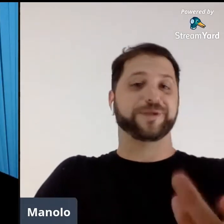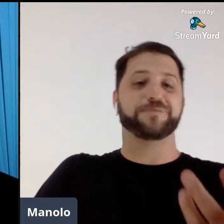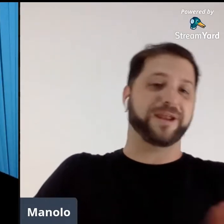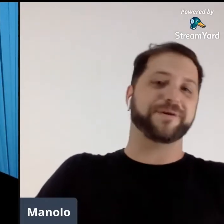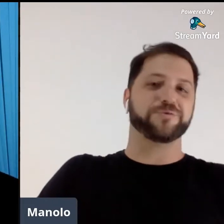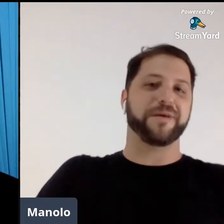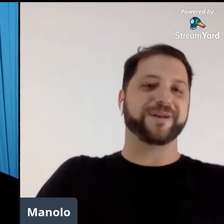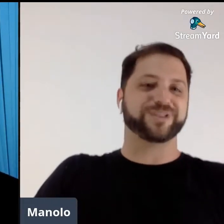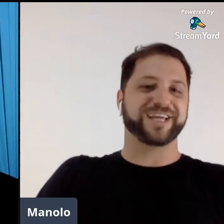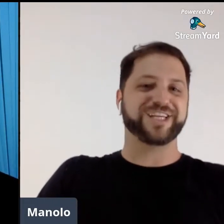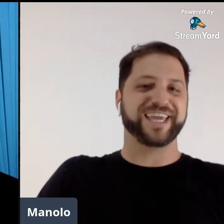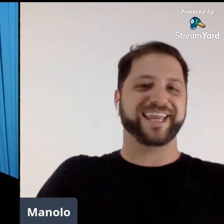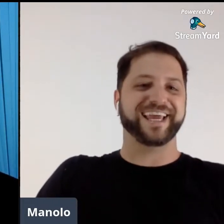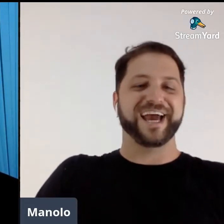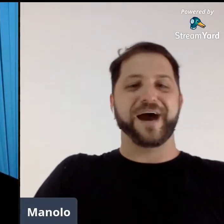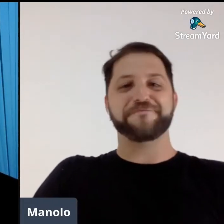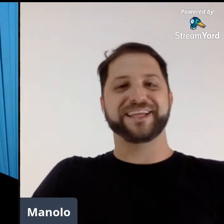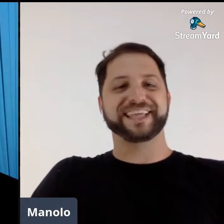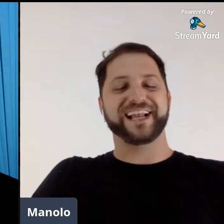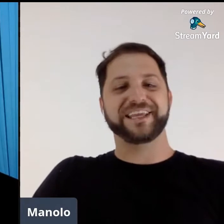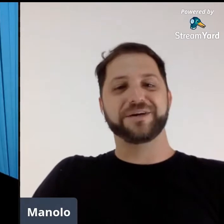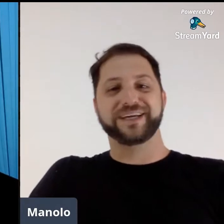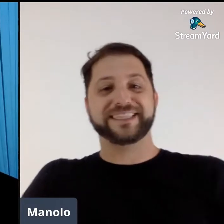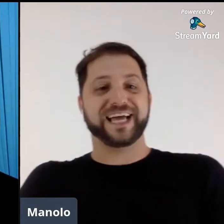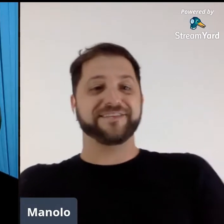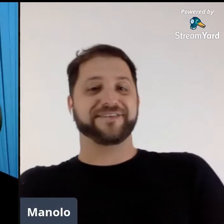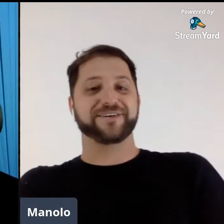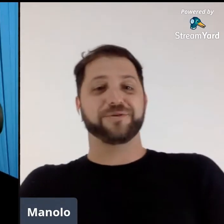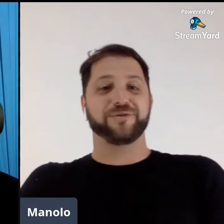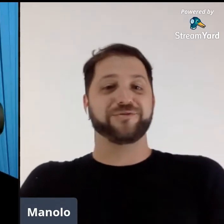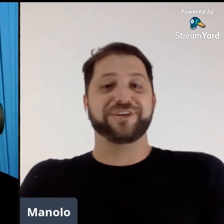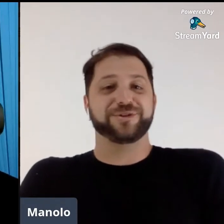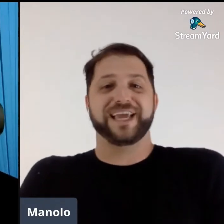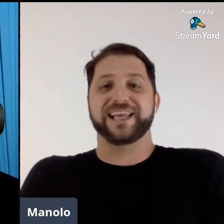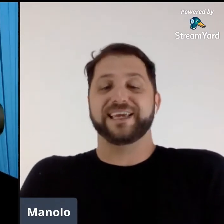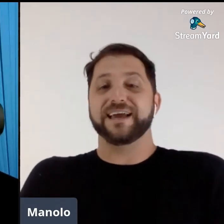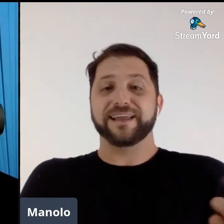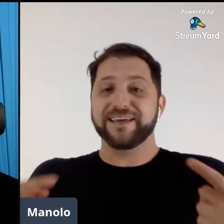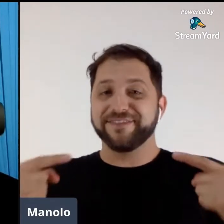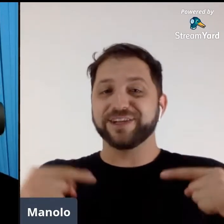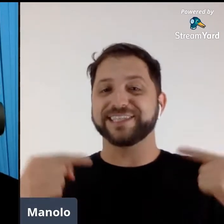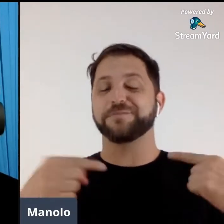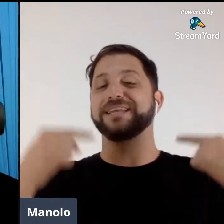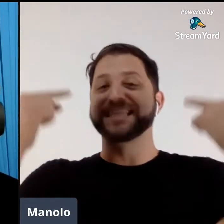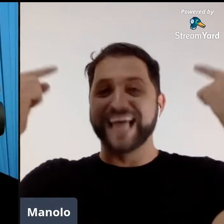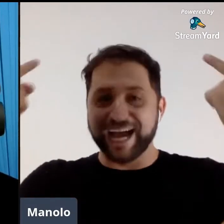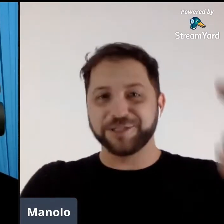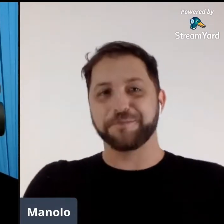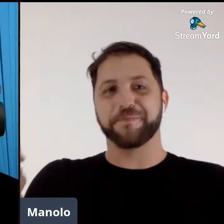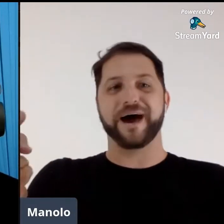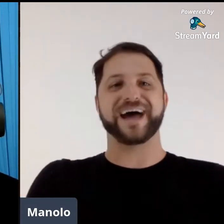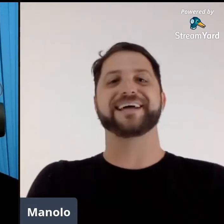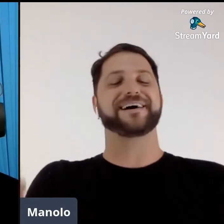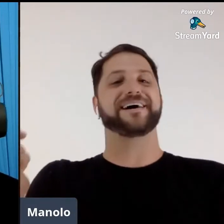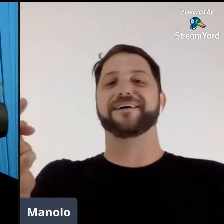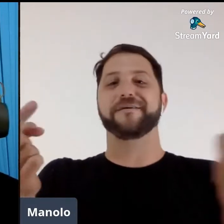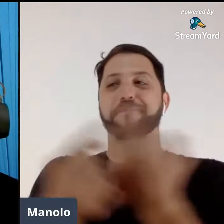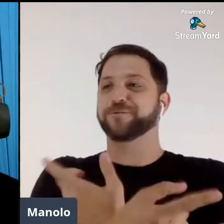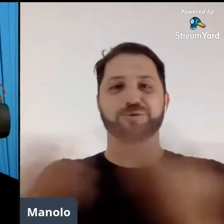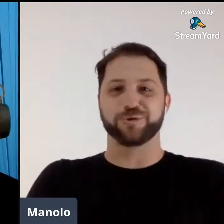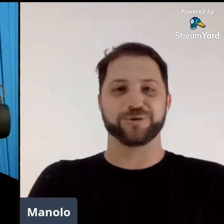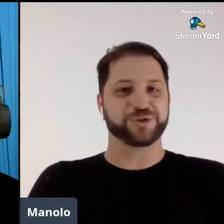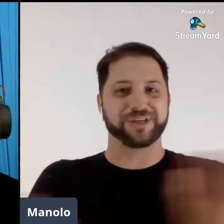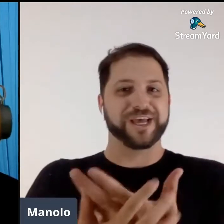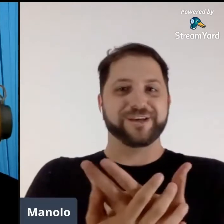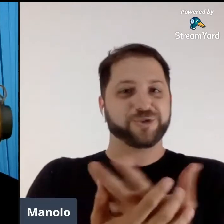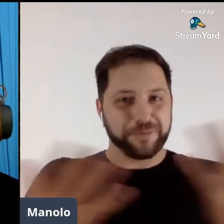infelizmente. Por isso, parabéns ao Marcos aí de querer aprender a língua e estar tá levando o vídeo dele, levando acessibilidade